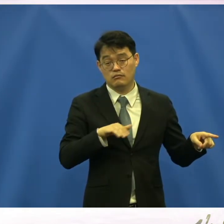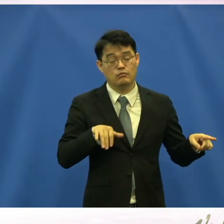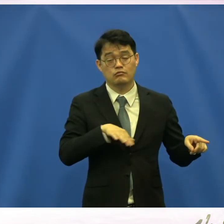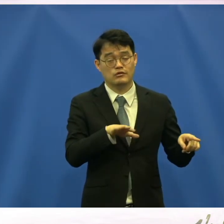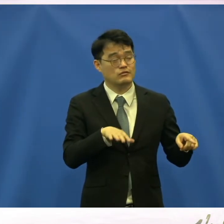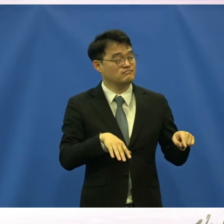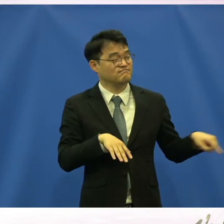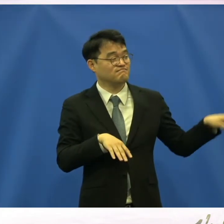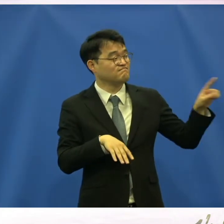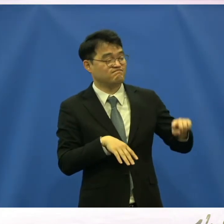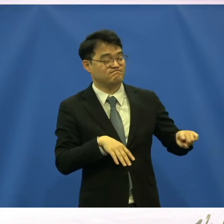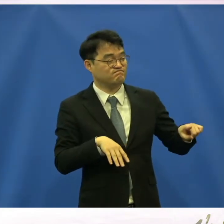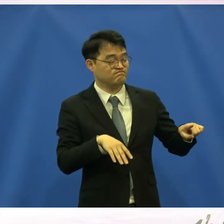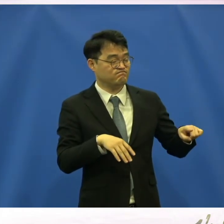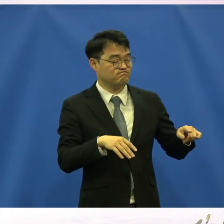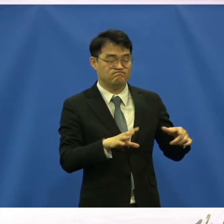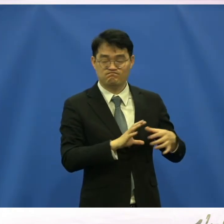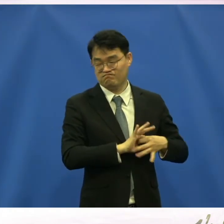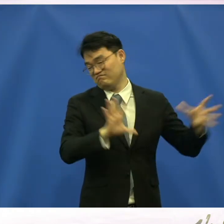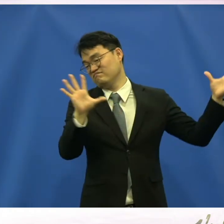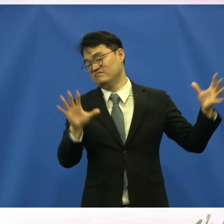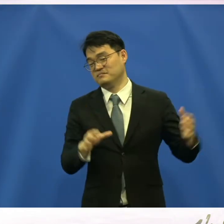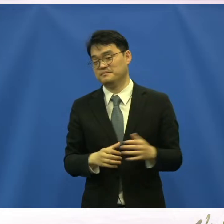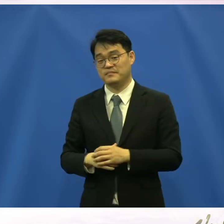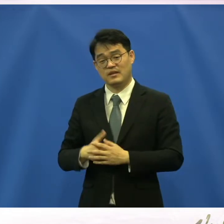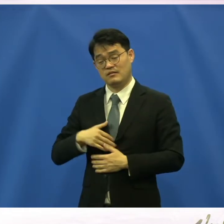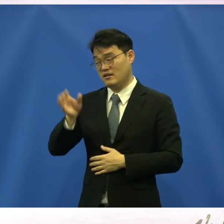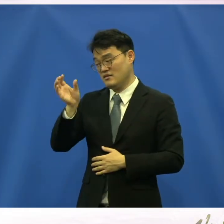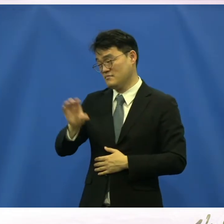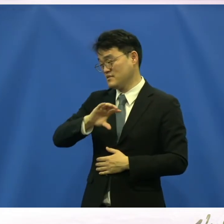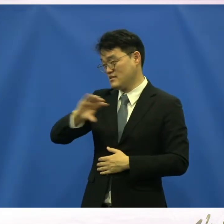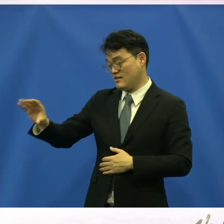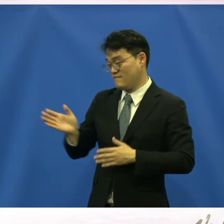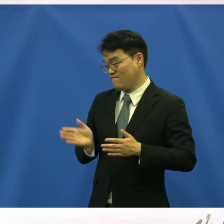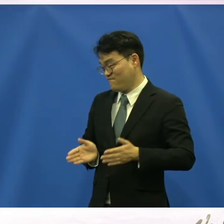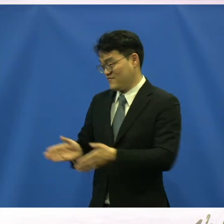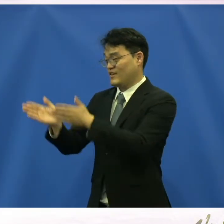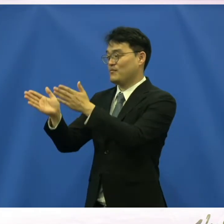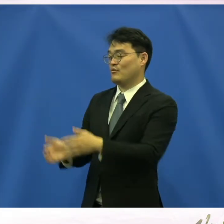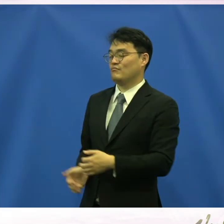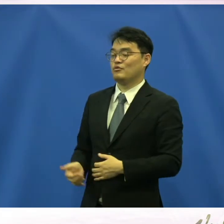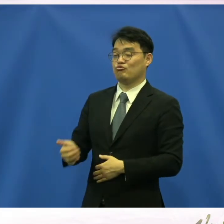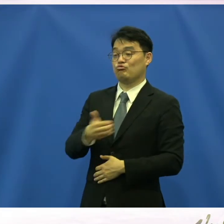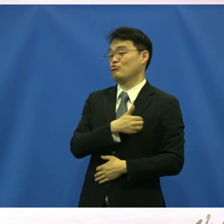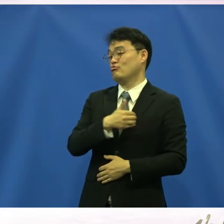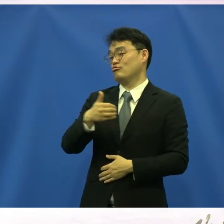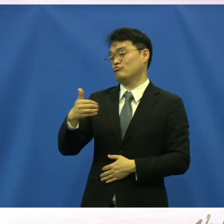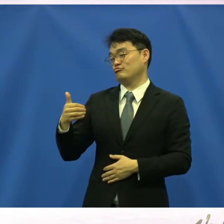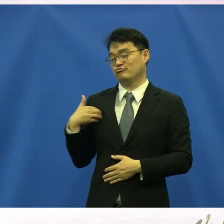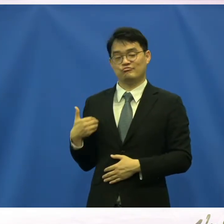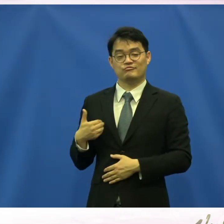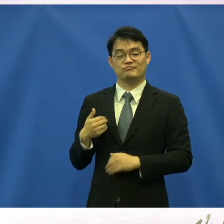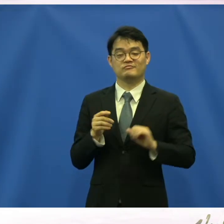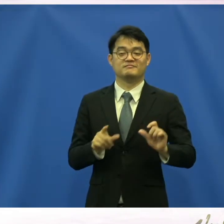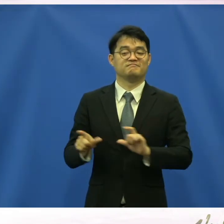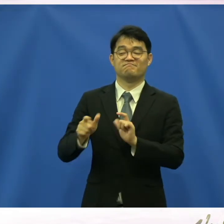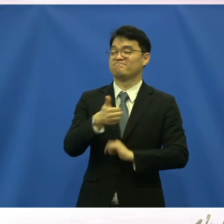여러분, 십자가를 따라가는 사람들의 삶이라는 게 이런 거예요. 여유로움이 있는 거예요, 언제나.